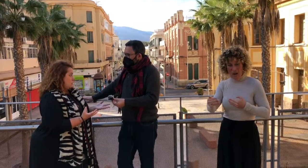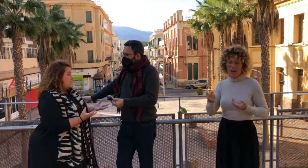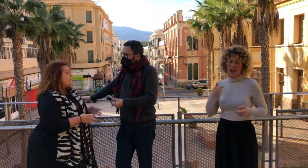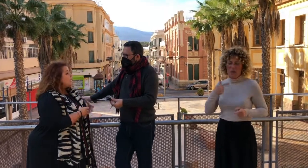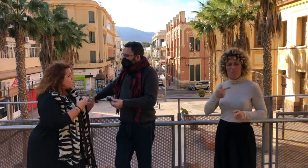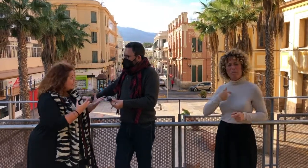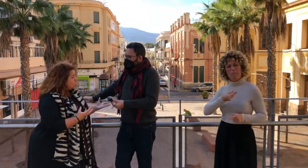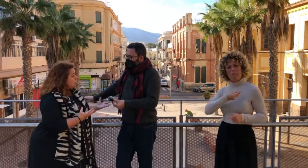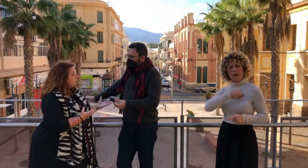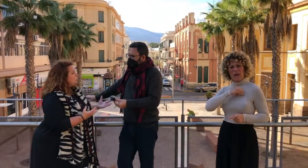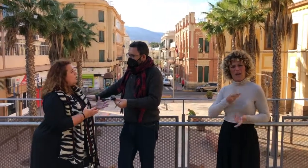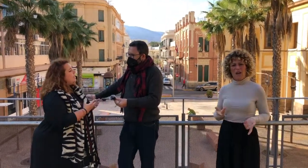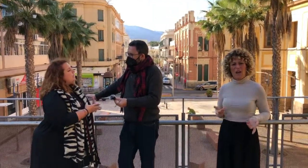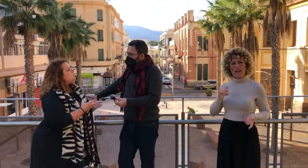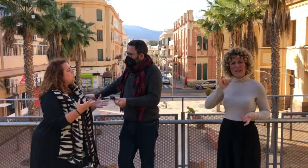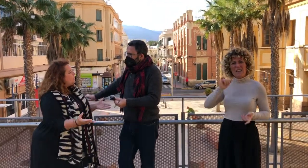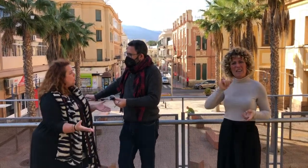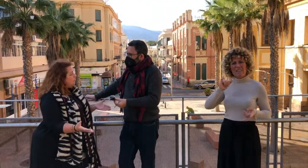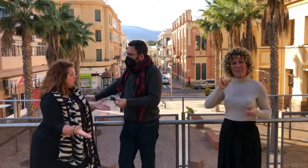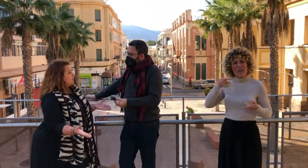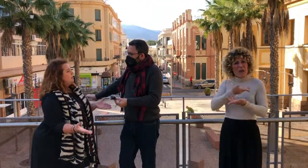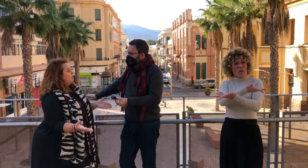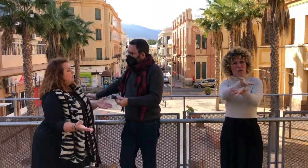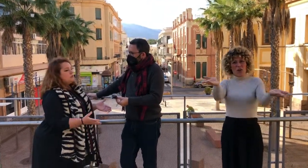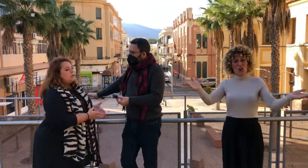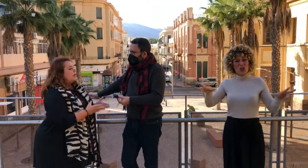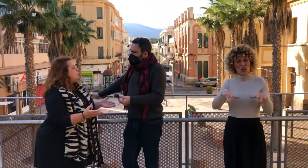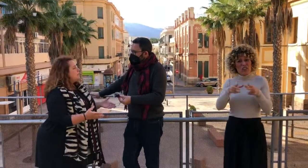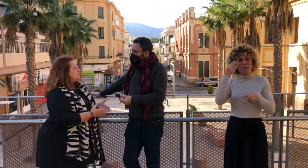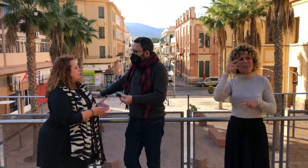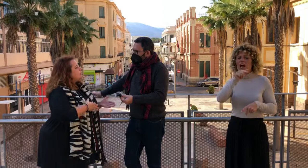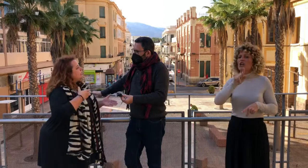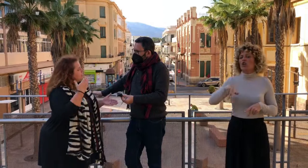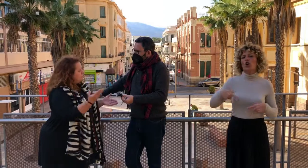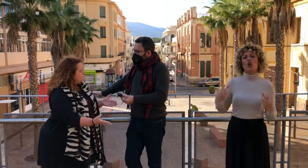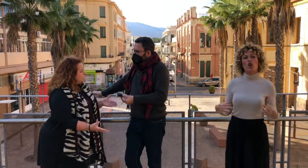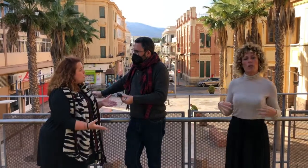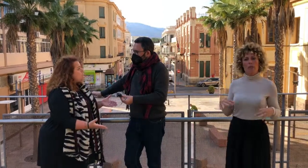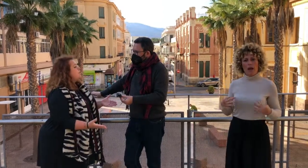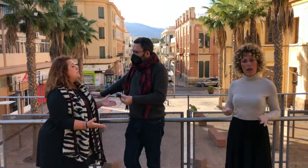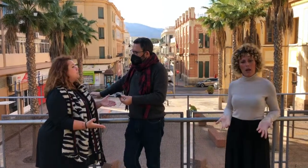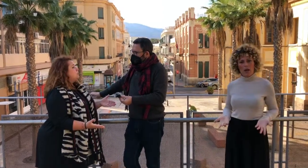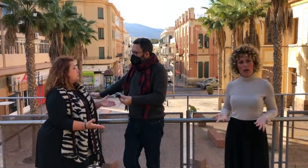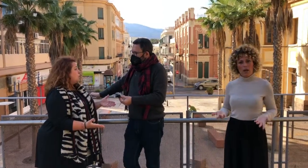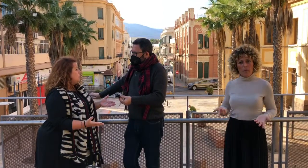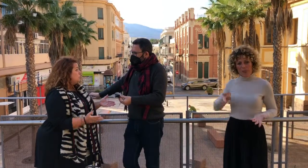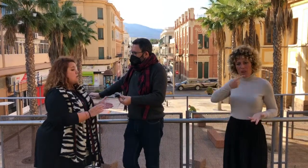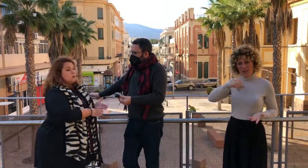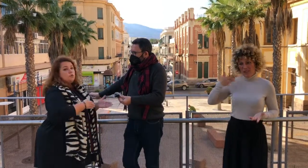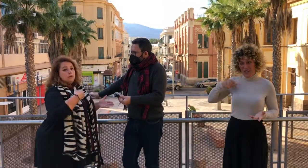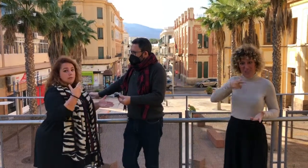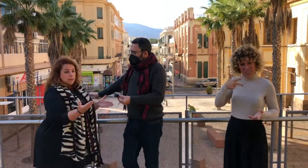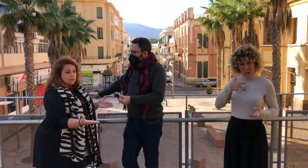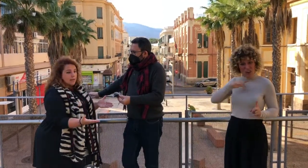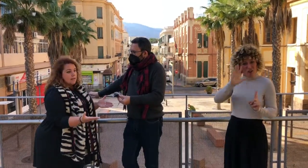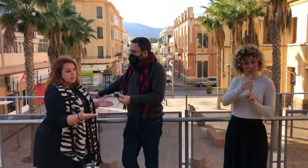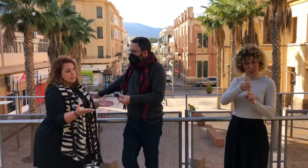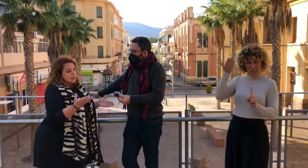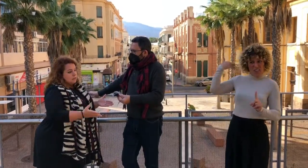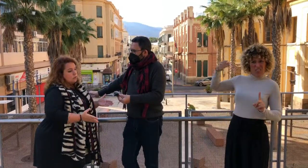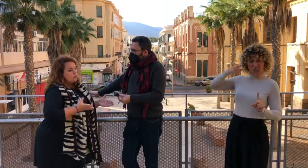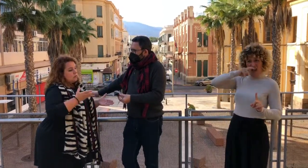tengo, y que el resto del mundo crea que eso es lo normal. No tenemos que estar pidiendo algo que ya se ha conseguido, no tenemos que